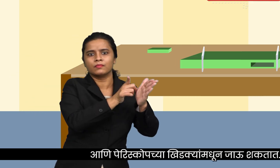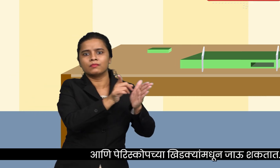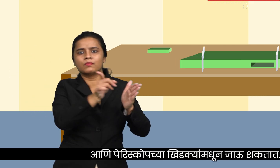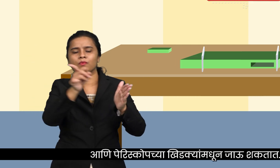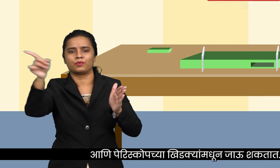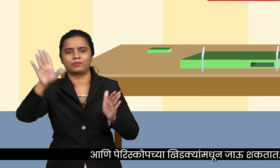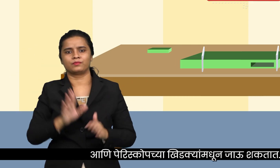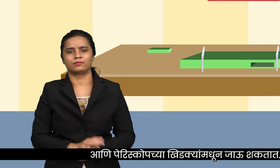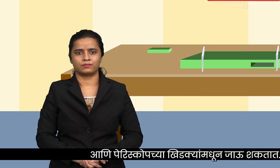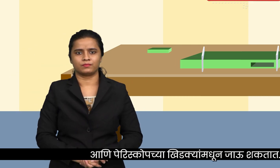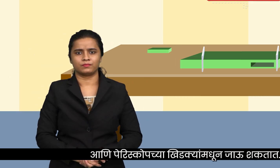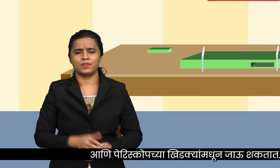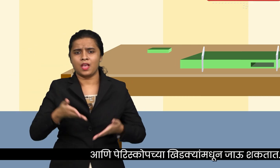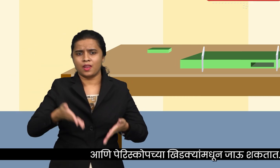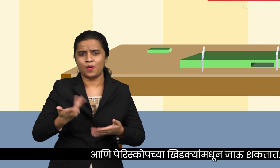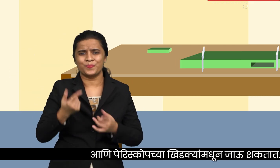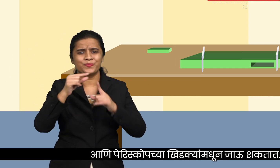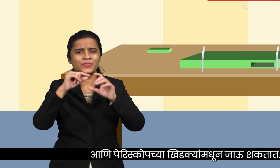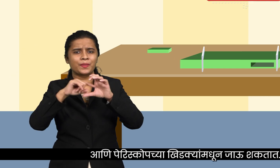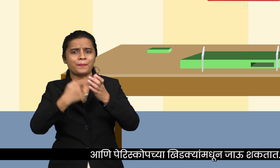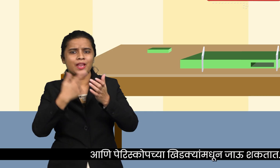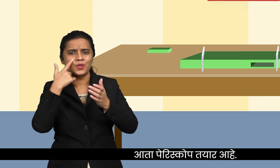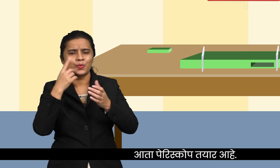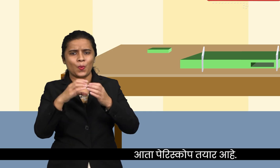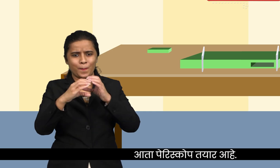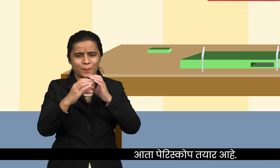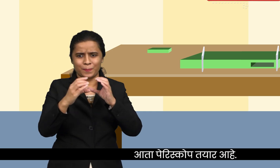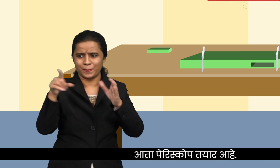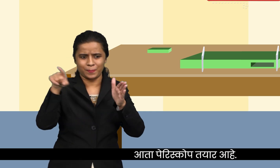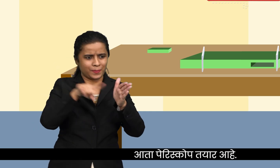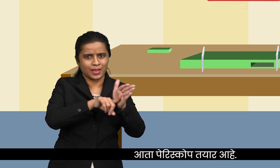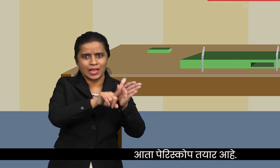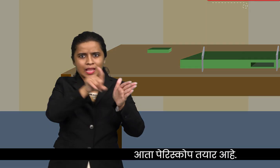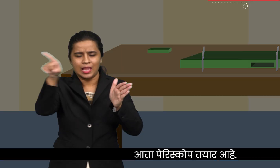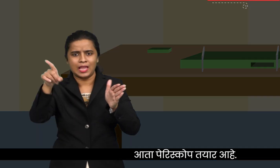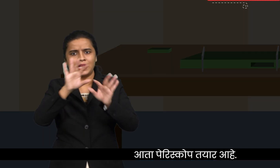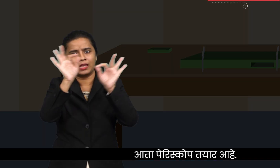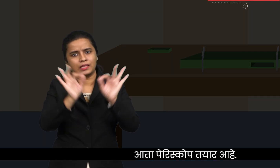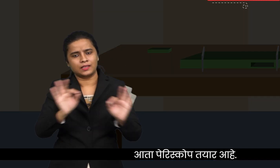आणि पेरिस्कोपच्या खिडक्यांमधून जाऊ शकतात. आता पेरिस्कोप तयार आहे.